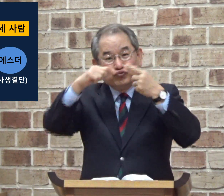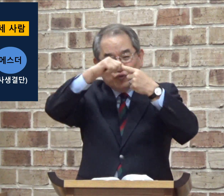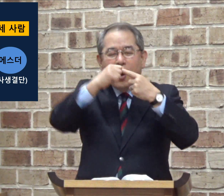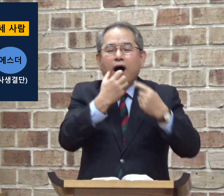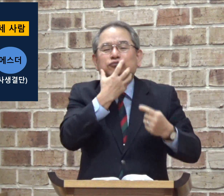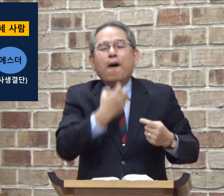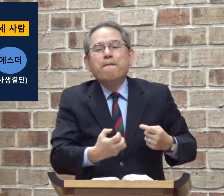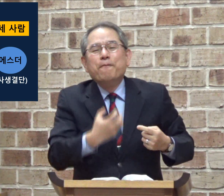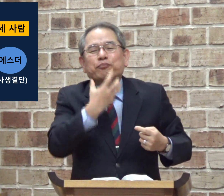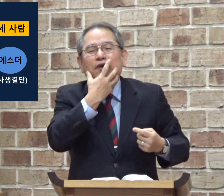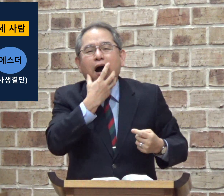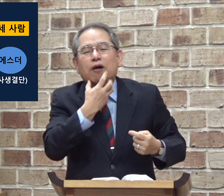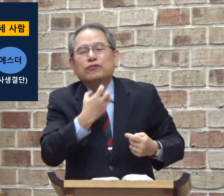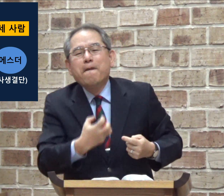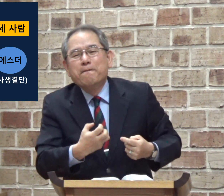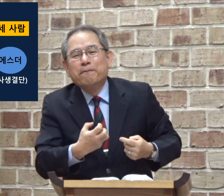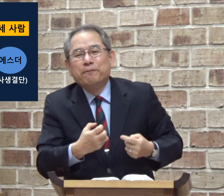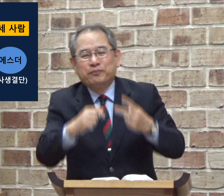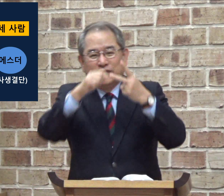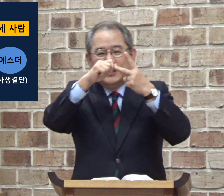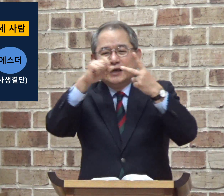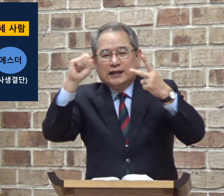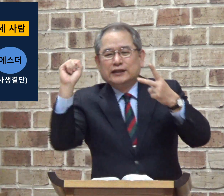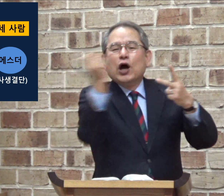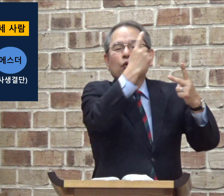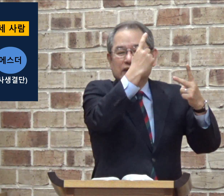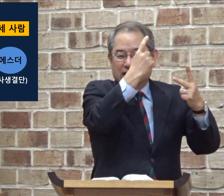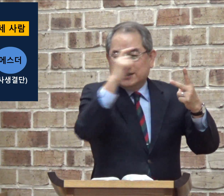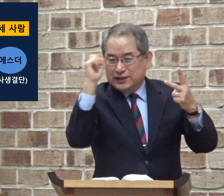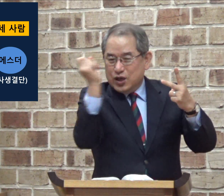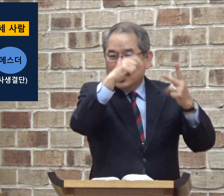아브라함, 다윗, 에스터.